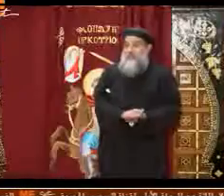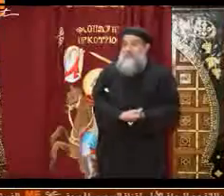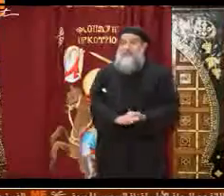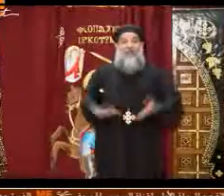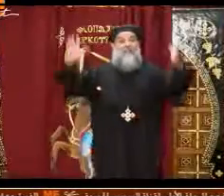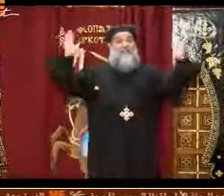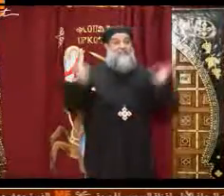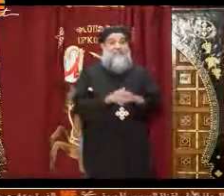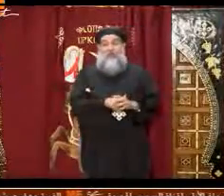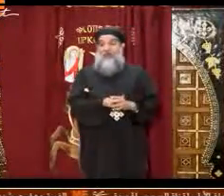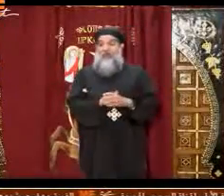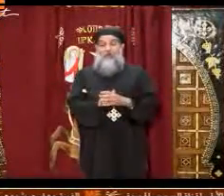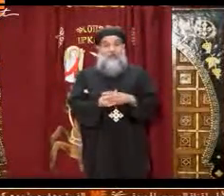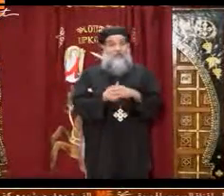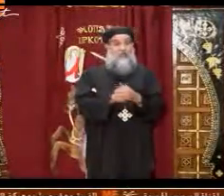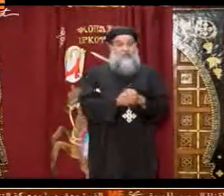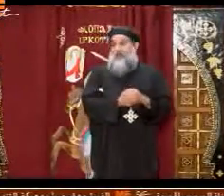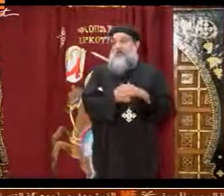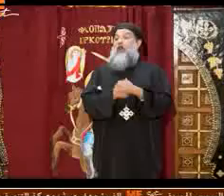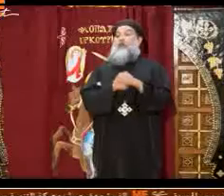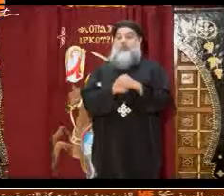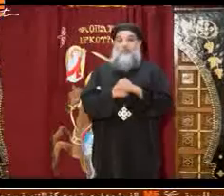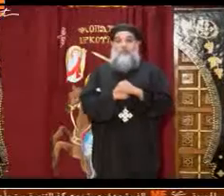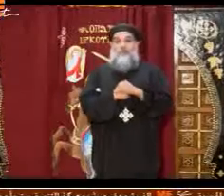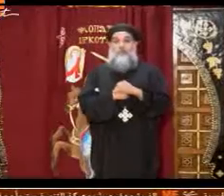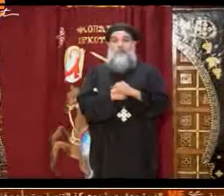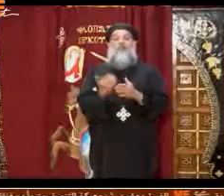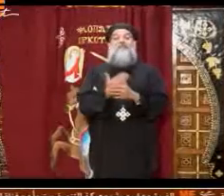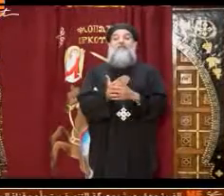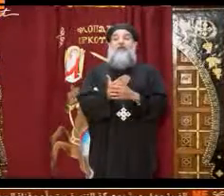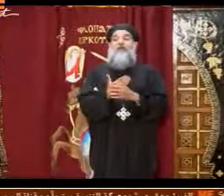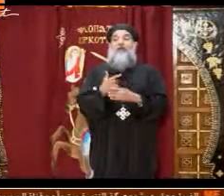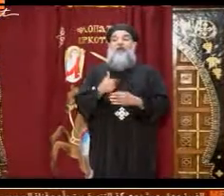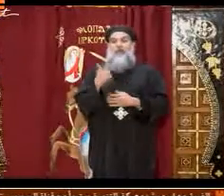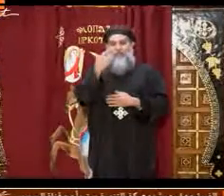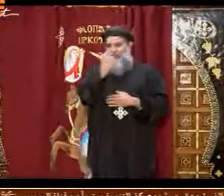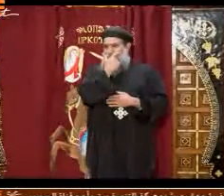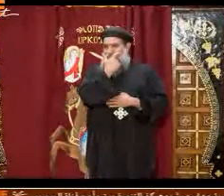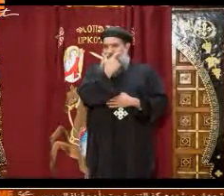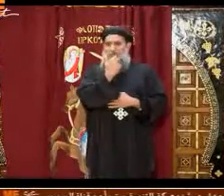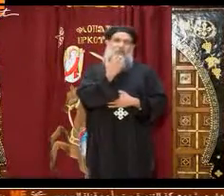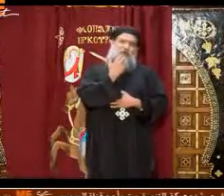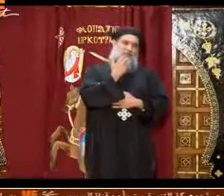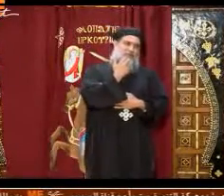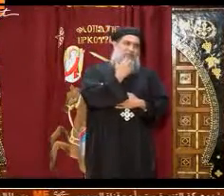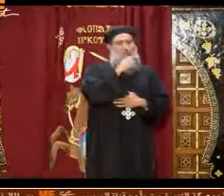يبقى طلع هتكسرين جرحة وكل كتلاها أقوياء. عشان كده أنا أشوف الولد أو